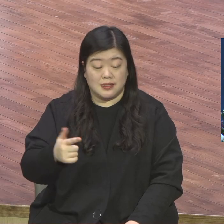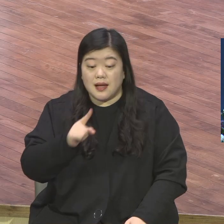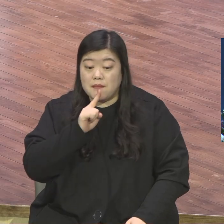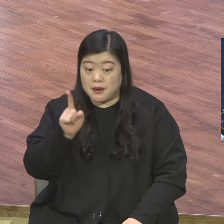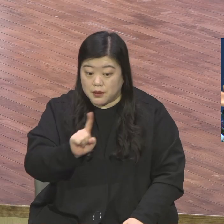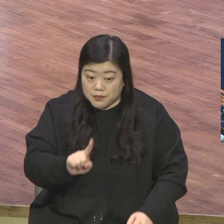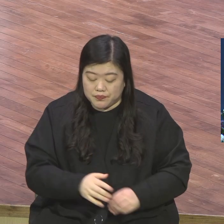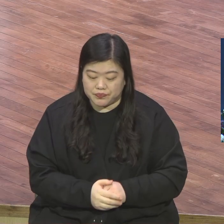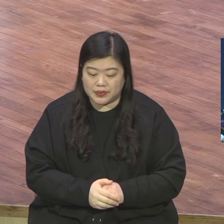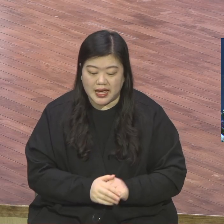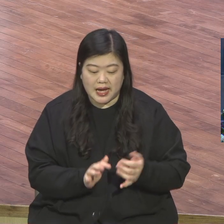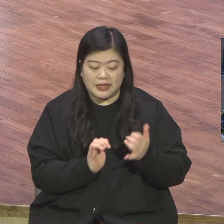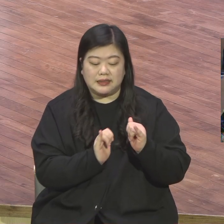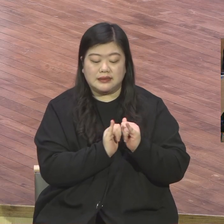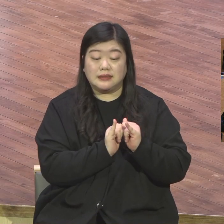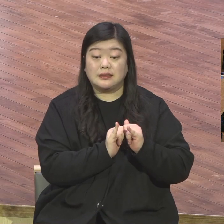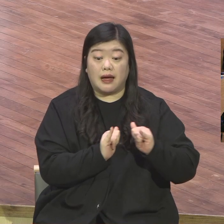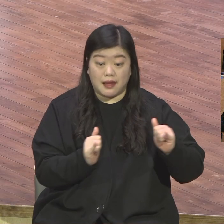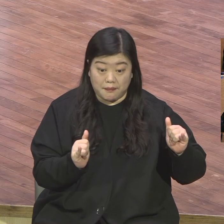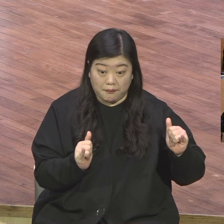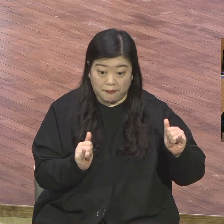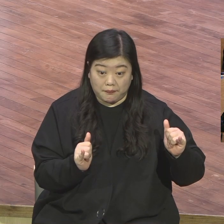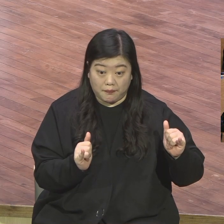안식이 있을 수 없다